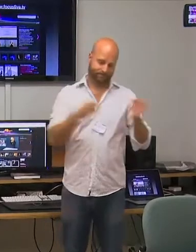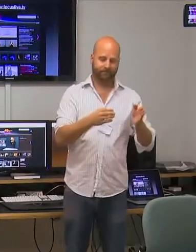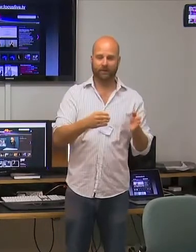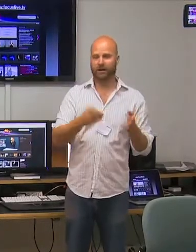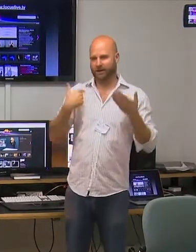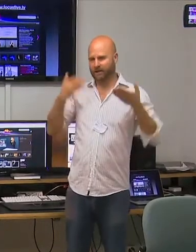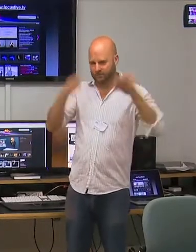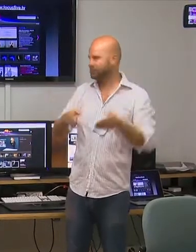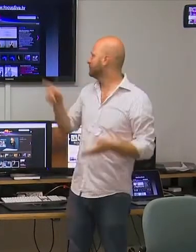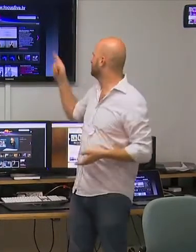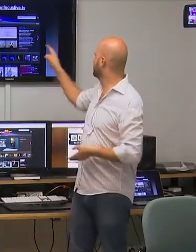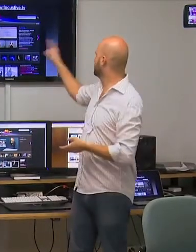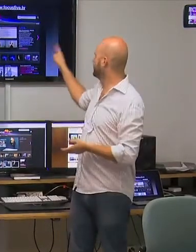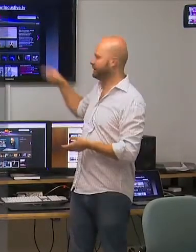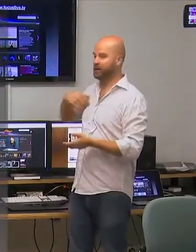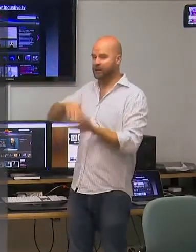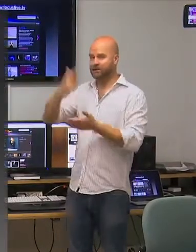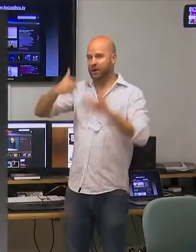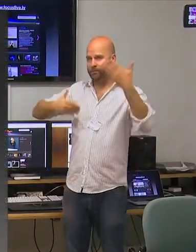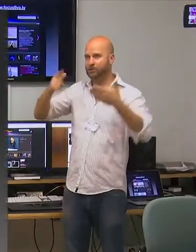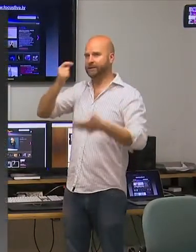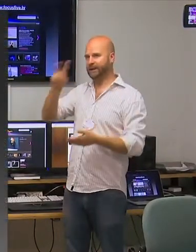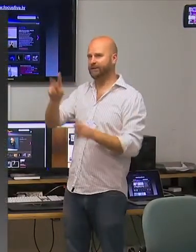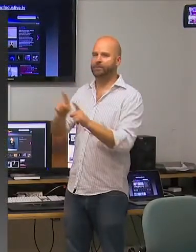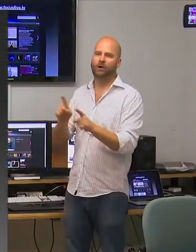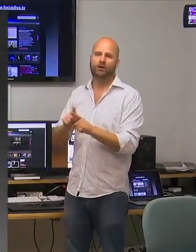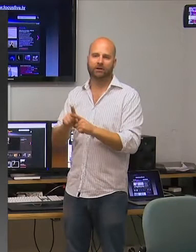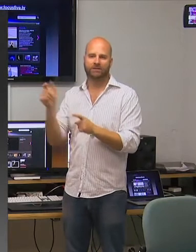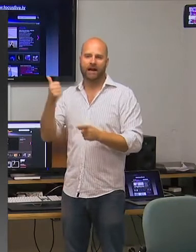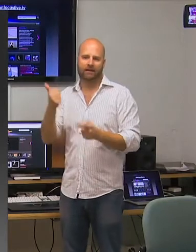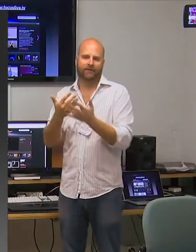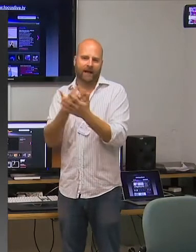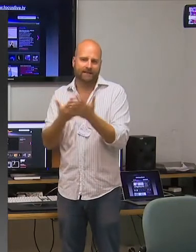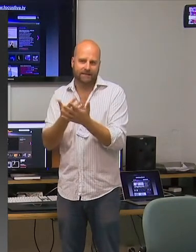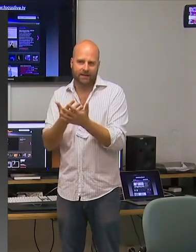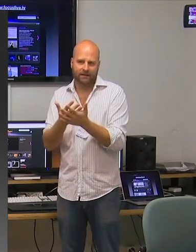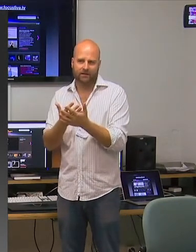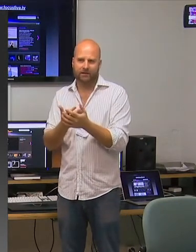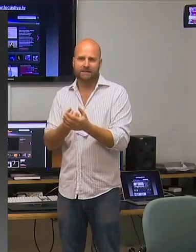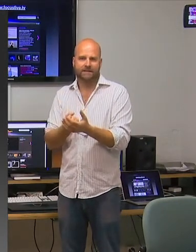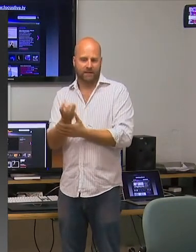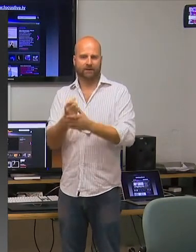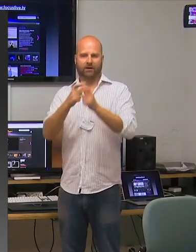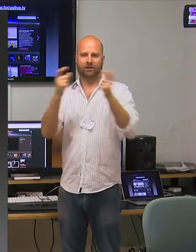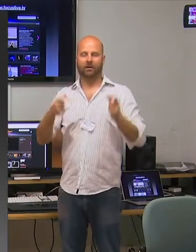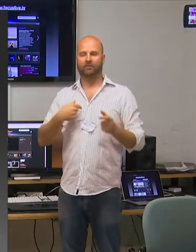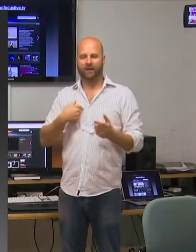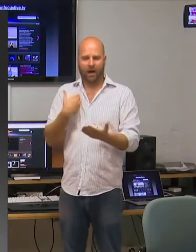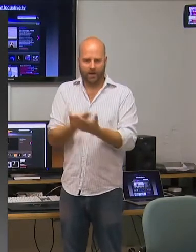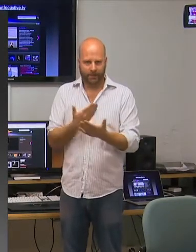2 geschäftliche Standbeine. Zum ersten, Also das ist eigentlich ein Fernsehen, das sind